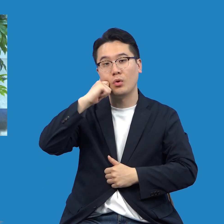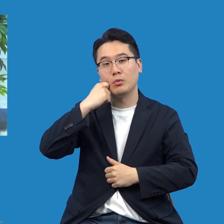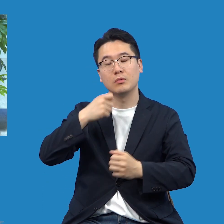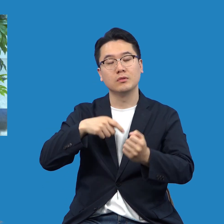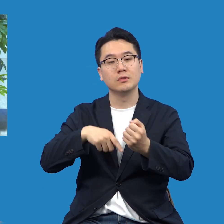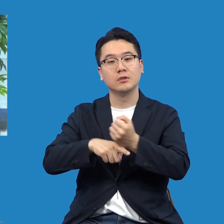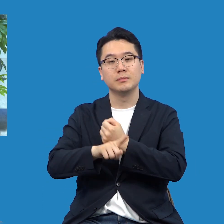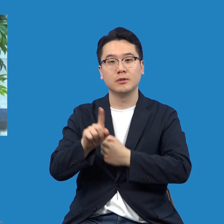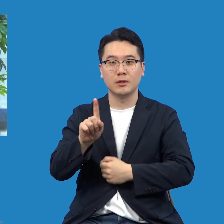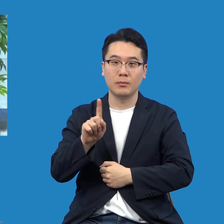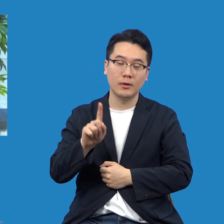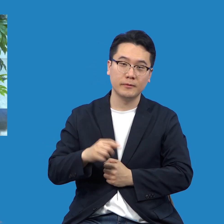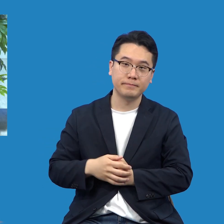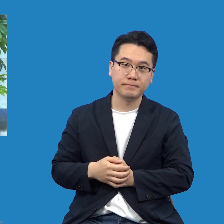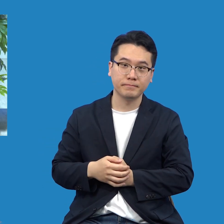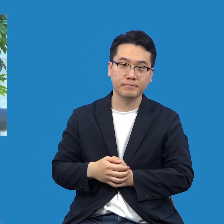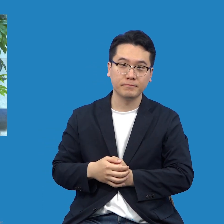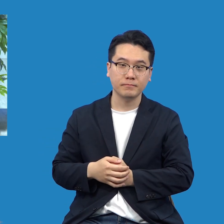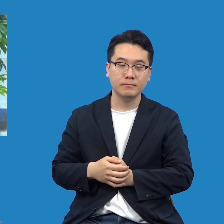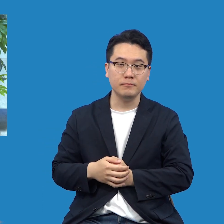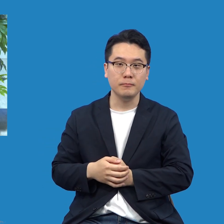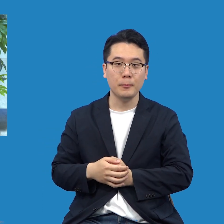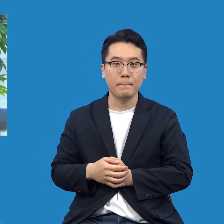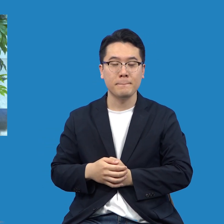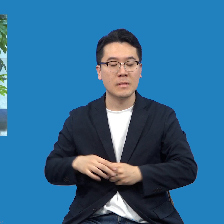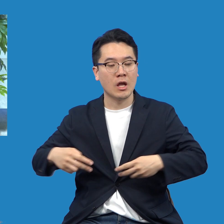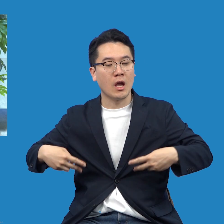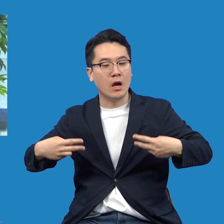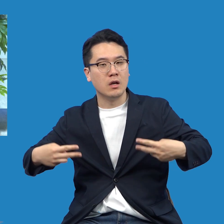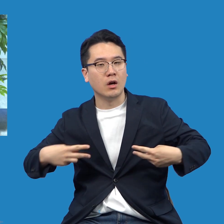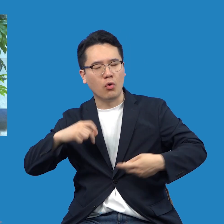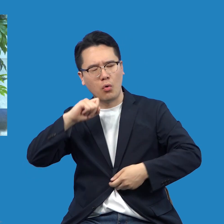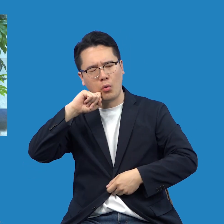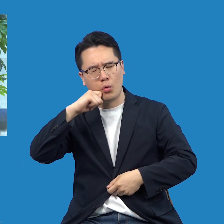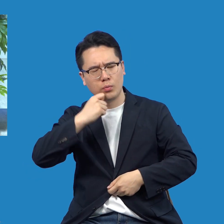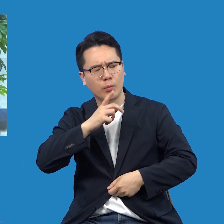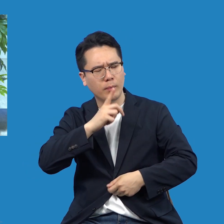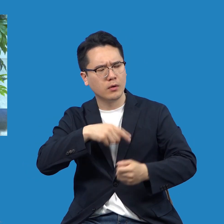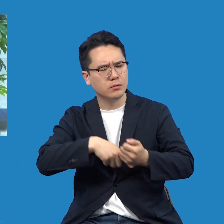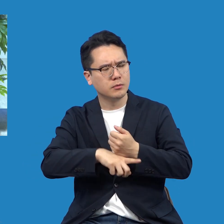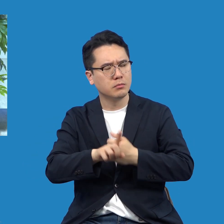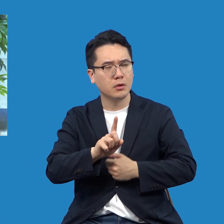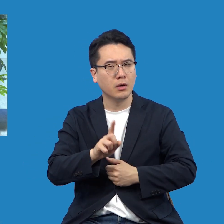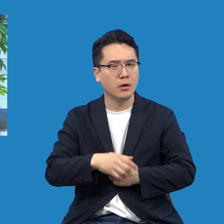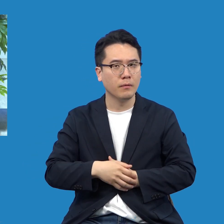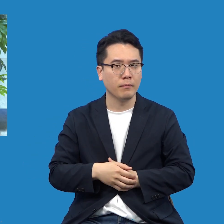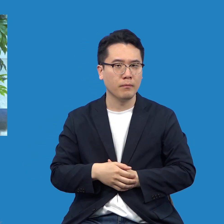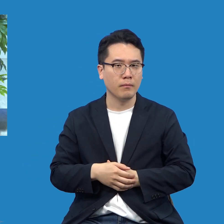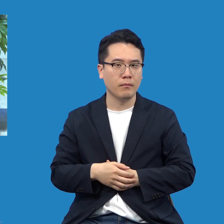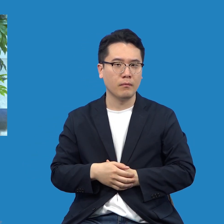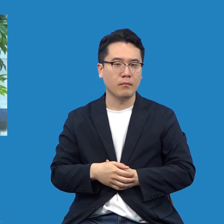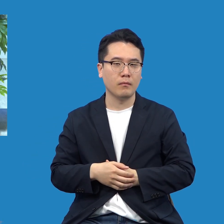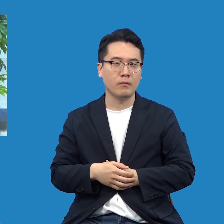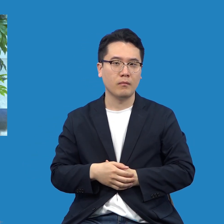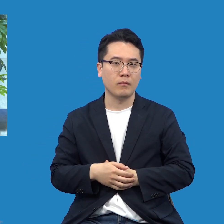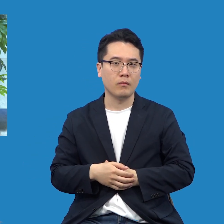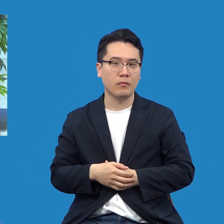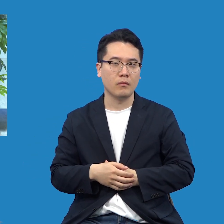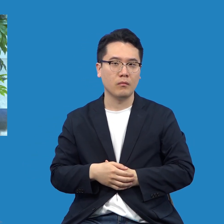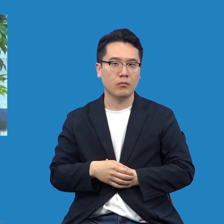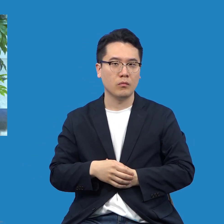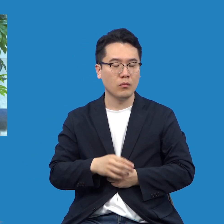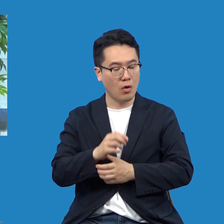뭘까요? 엘리야가 지금 말하는 어렵다는 의미. 그러면서 허락합니까?